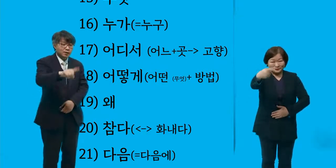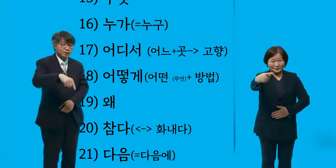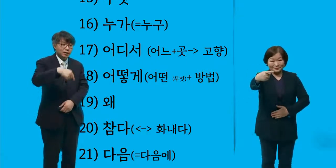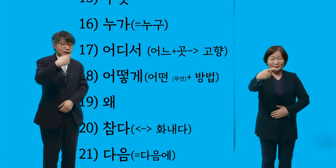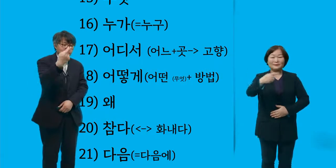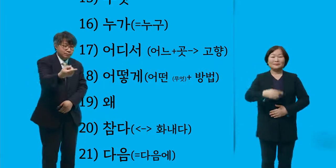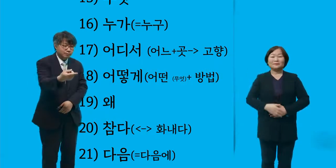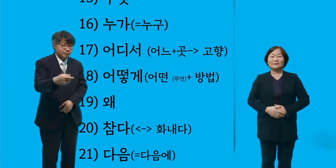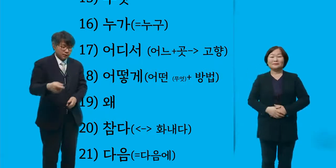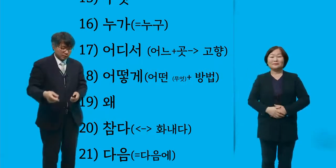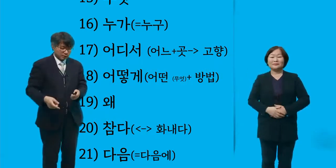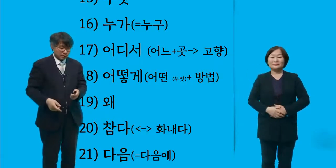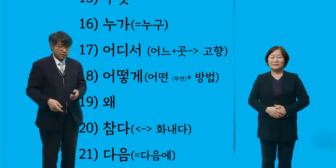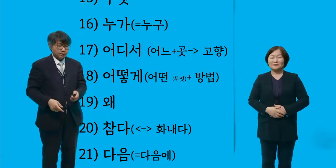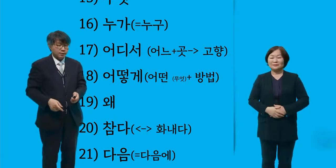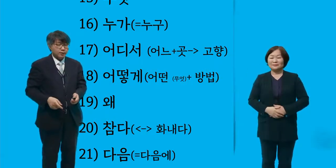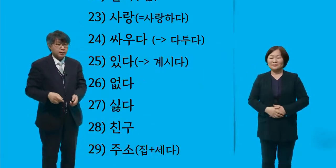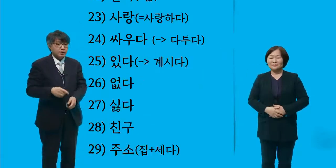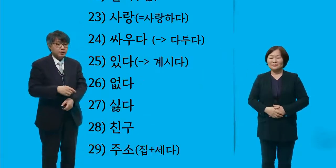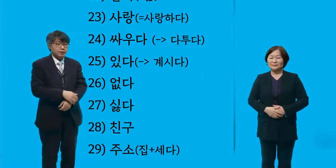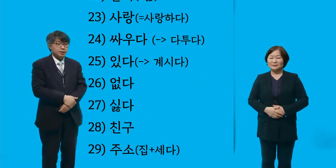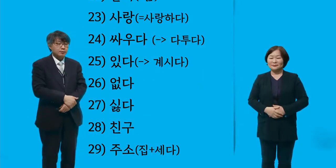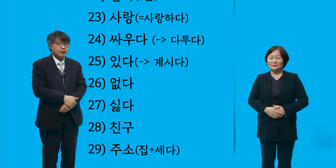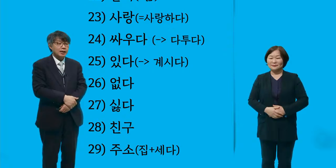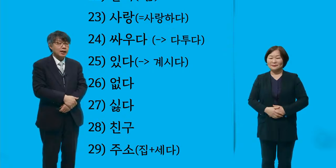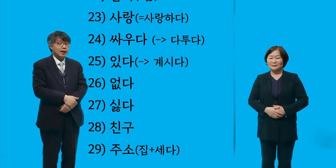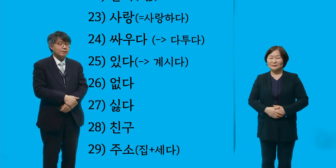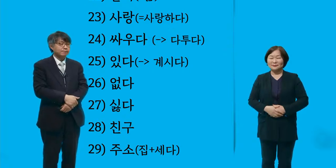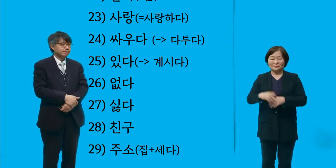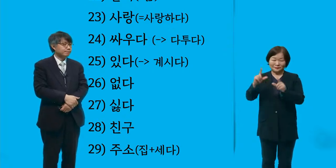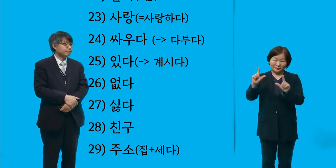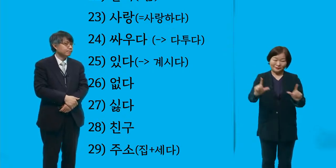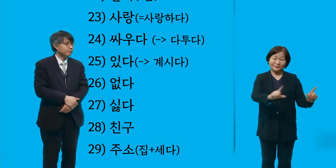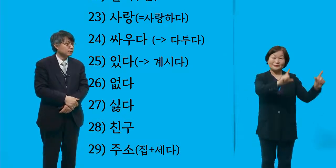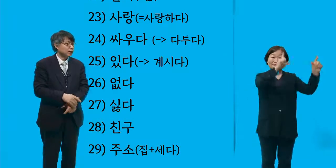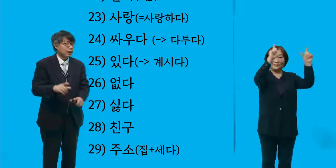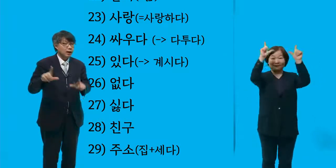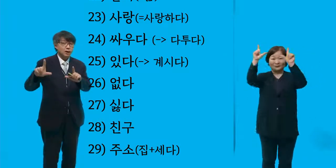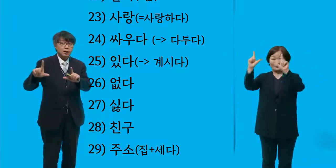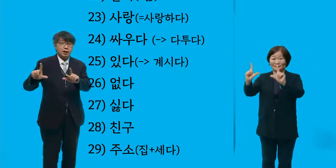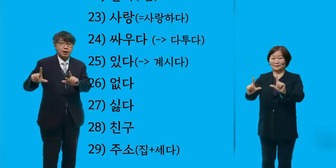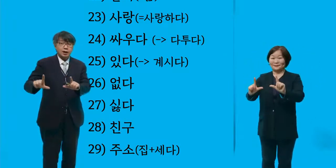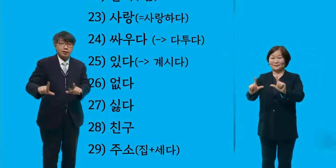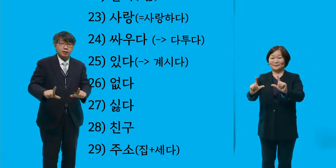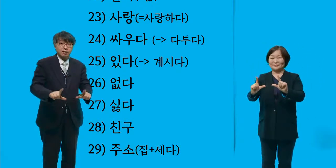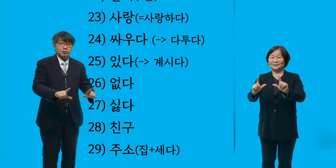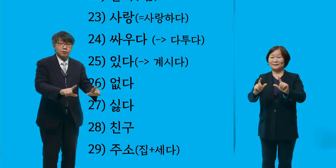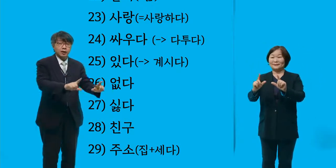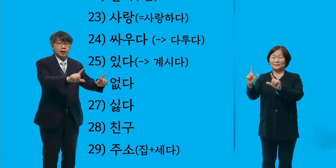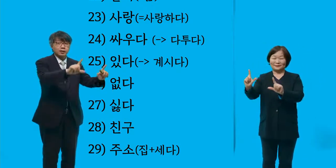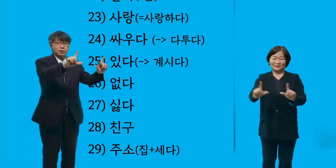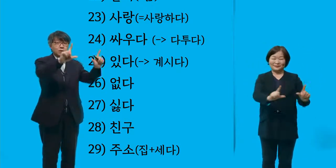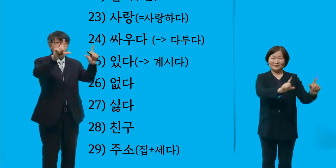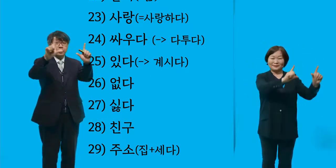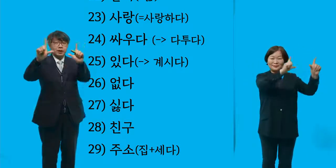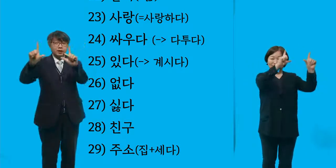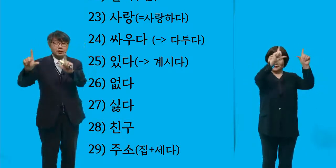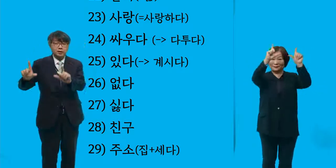겁니다. 다음. 네. 그 다음에 살다. 자, 해가 떠가지고 이게